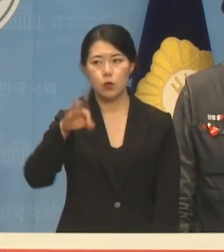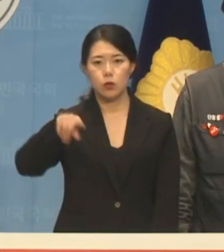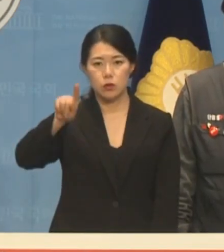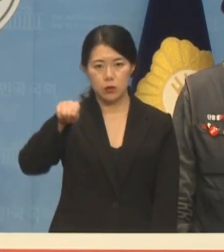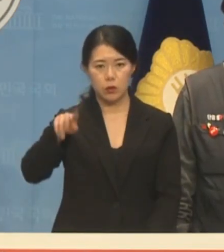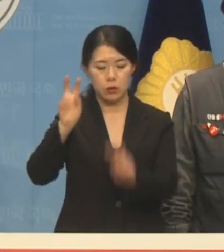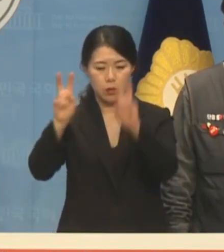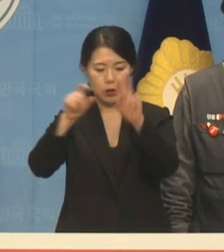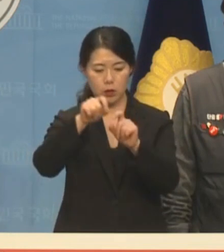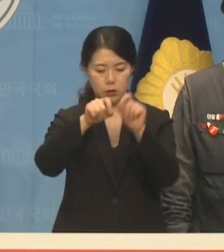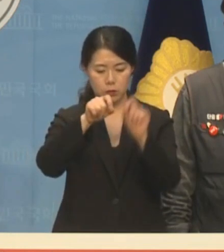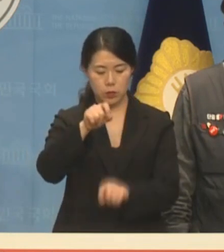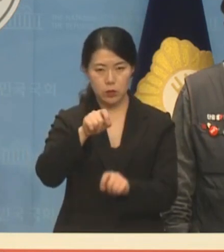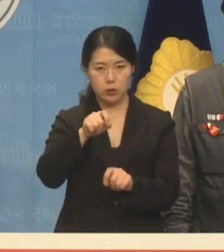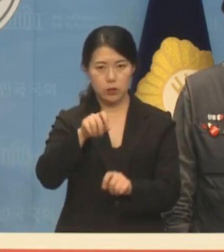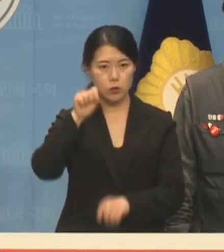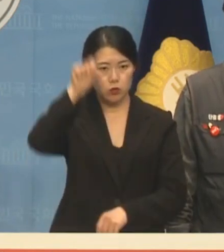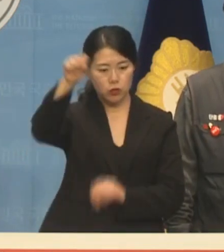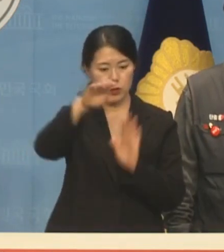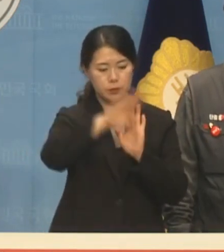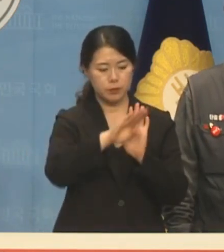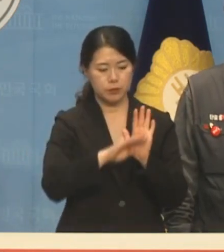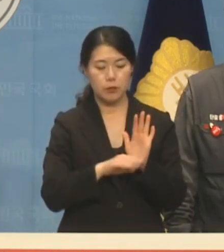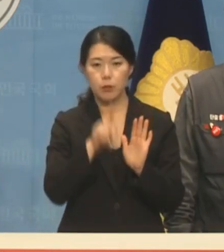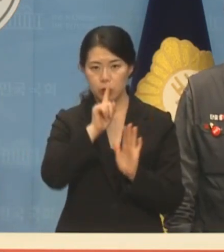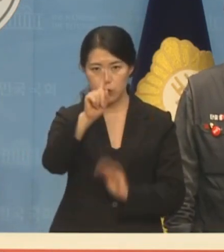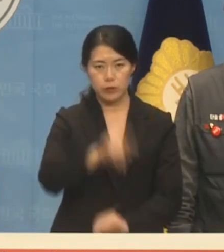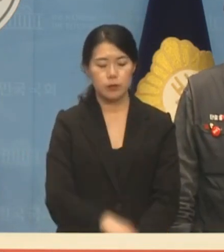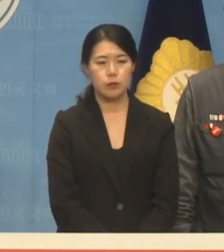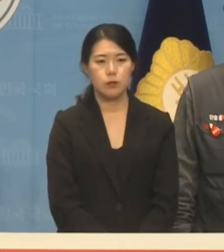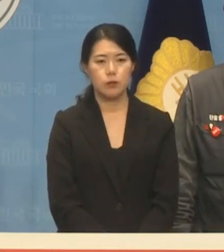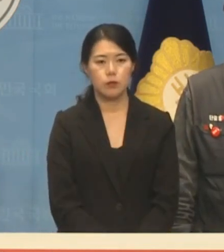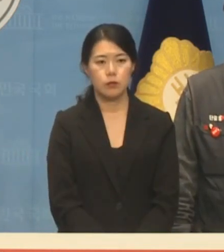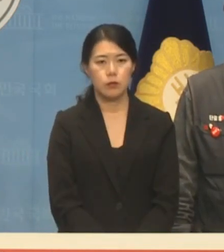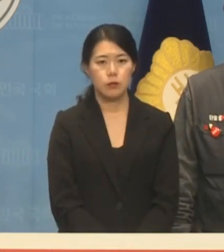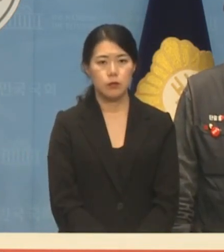동서석유화학 사내하청지회 투쟁 경과 보고.